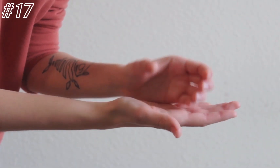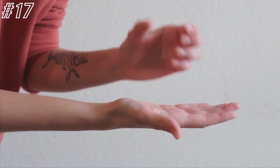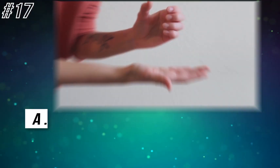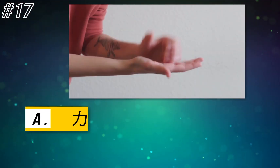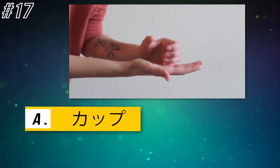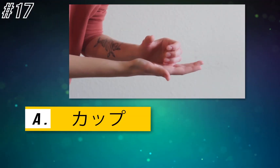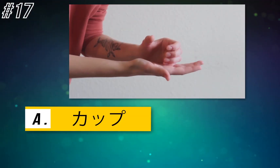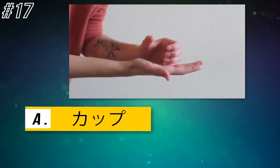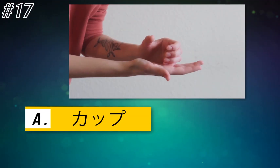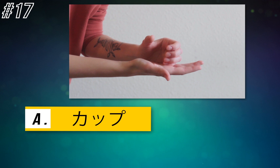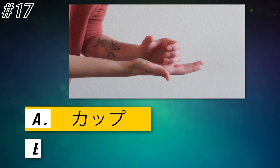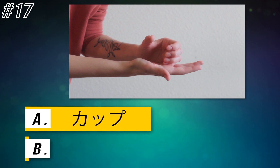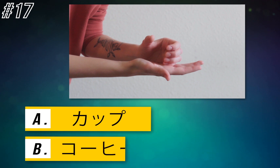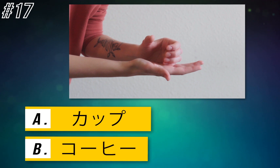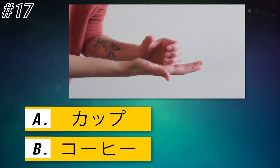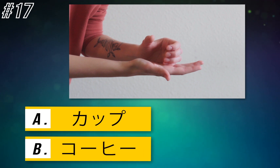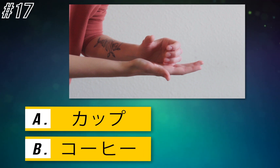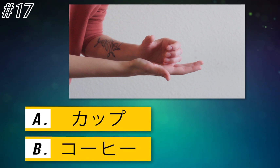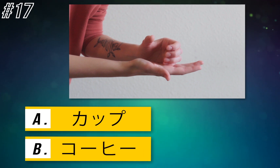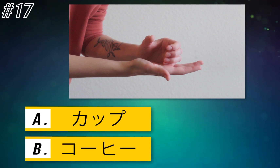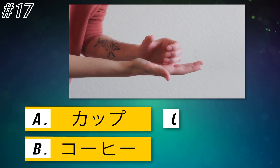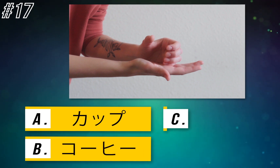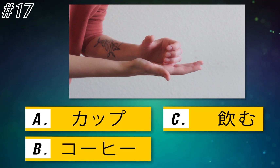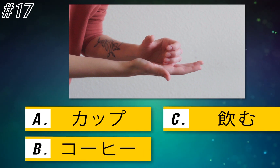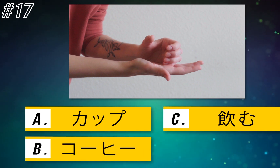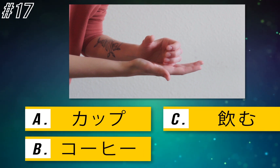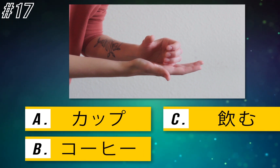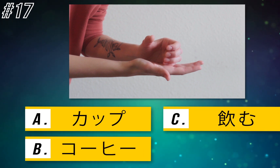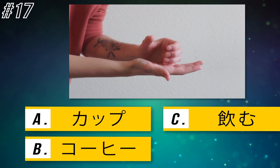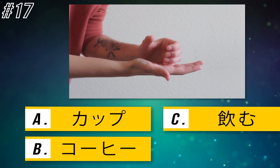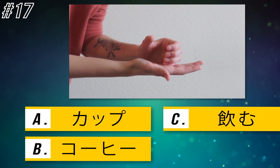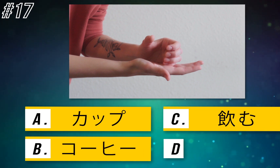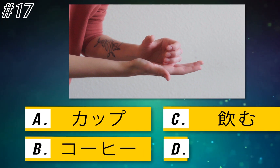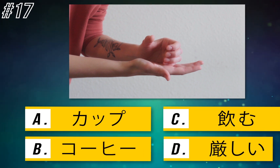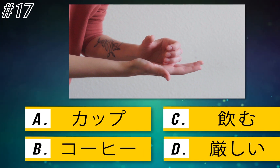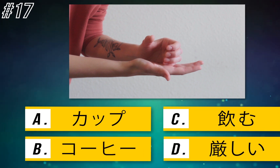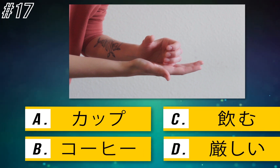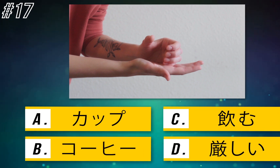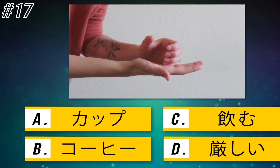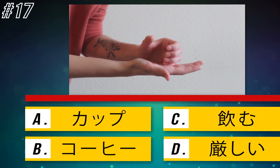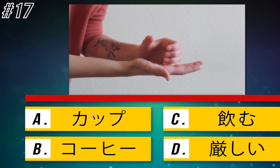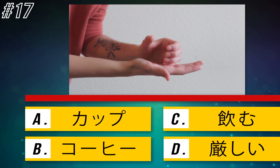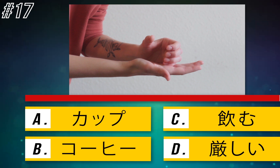17A カップ、 B コーヒー、 C 飲む、 D 厳しい。